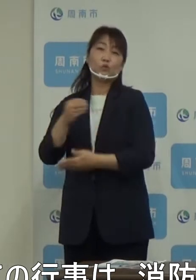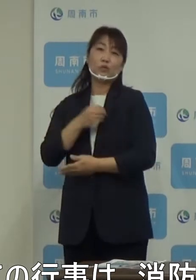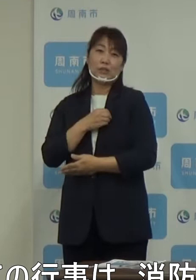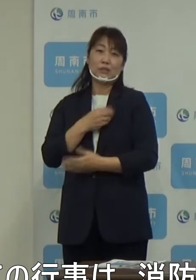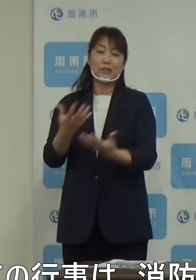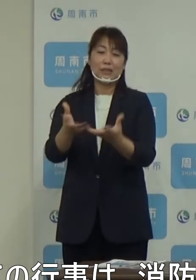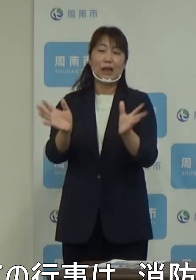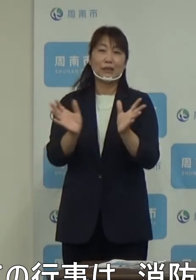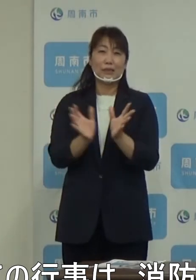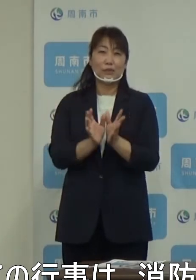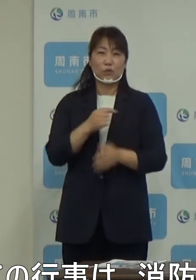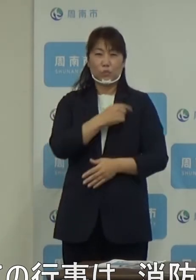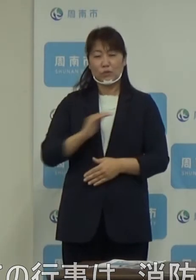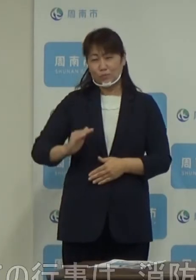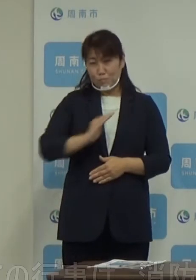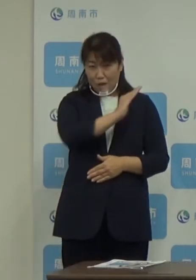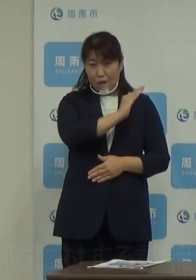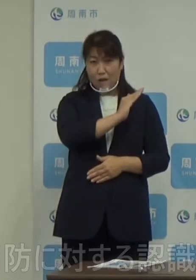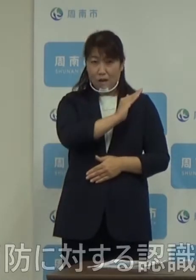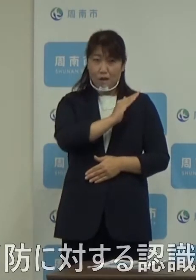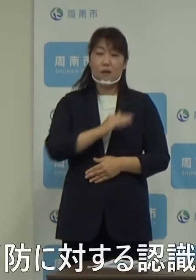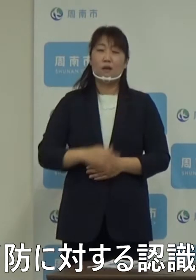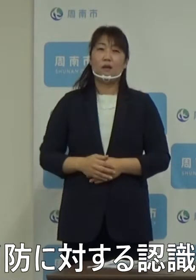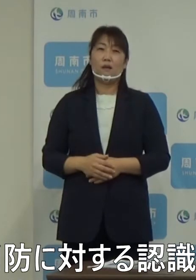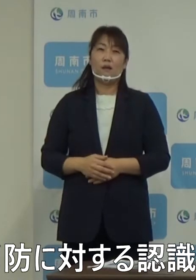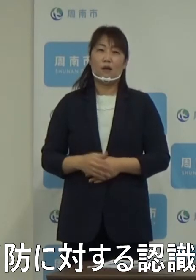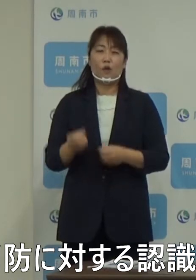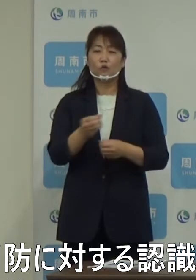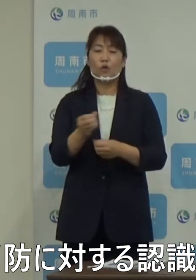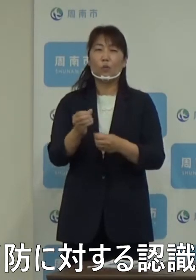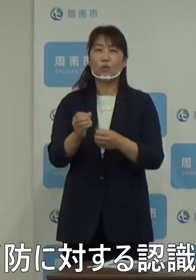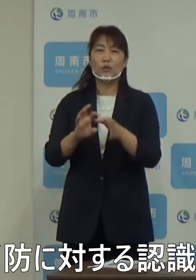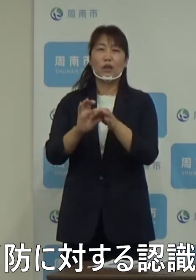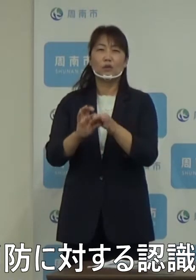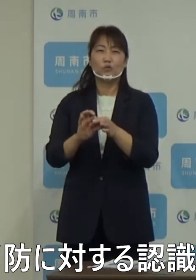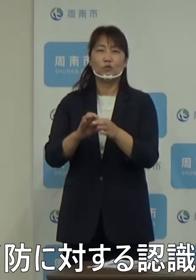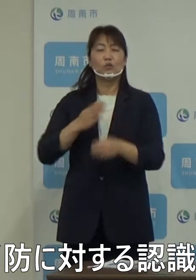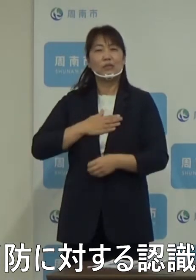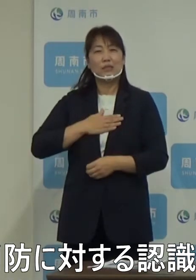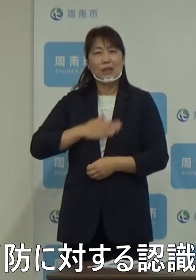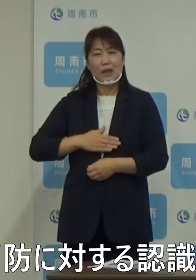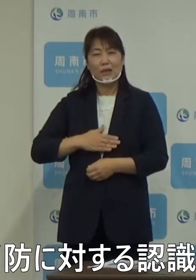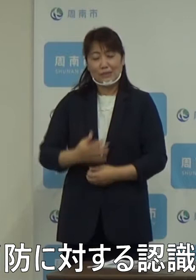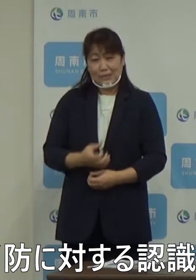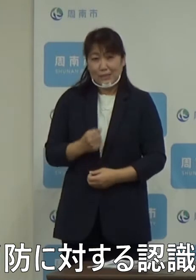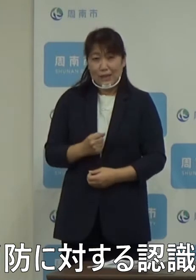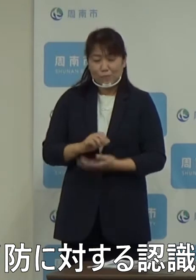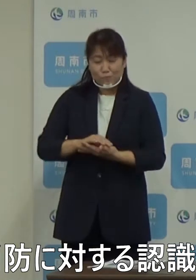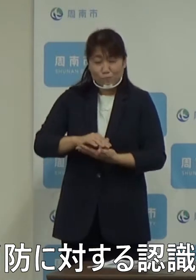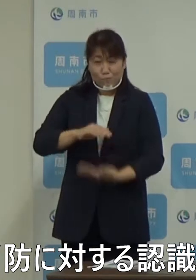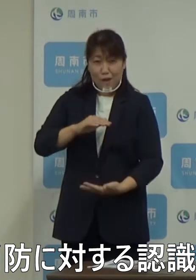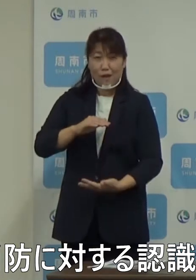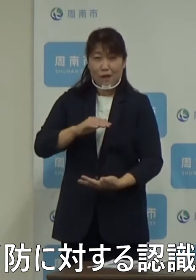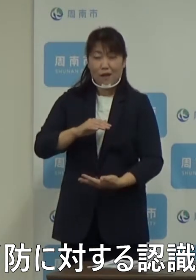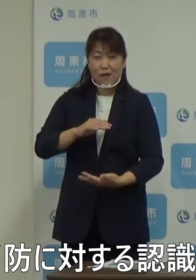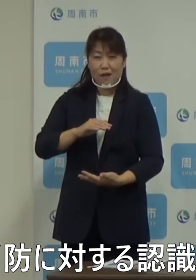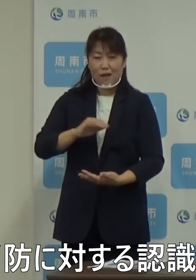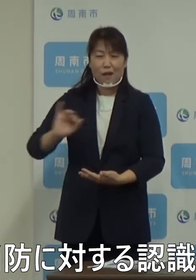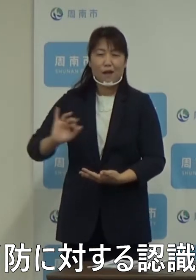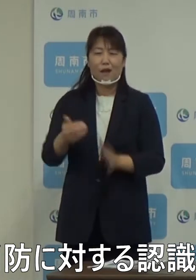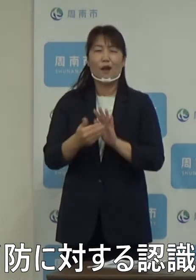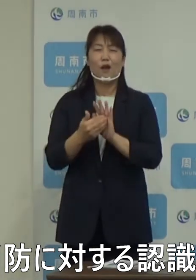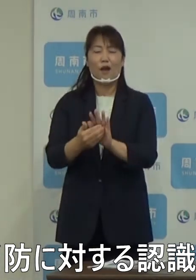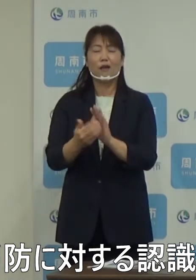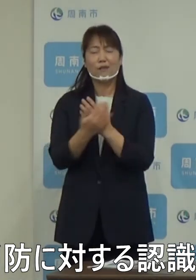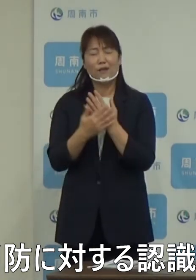防団員の士気を高めるとともに、消防に対する認識と信頼を深め、防火意識の向